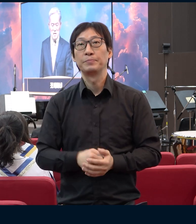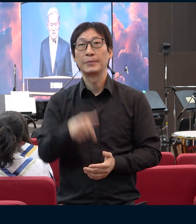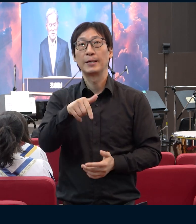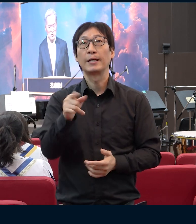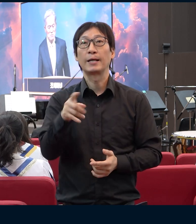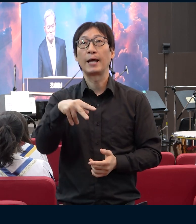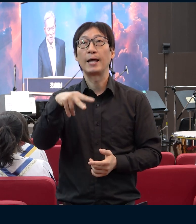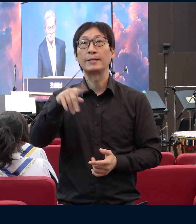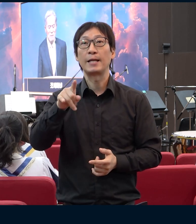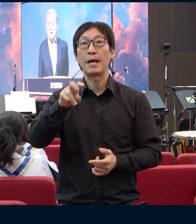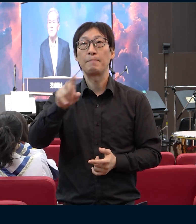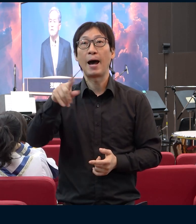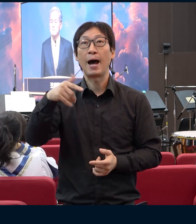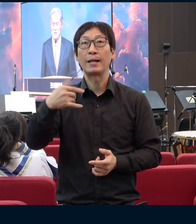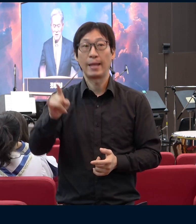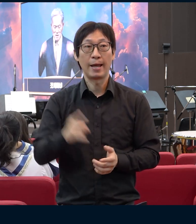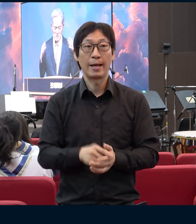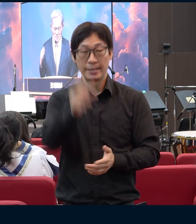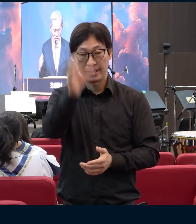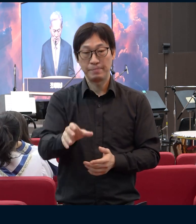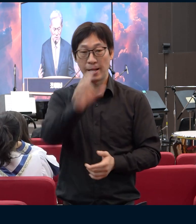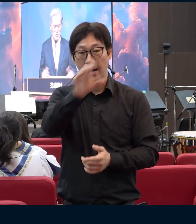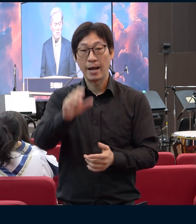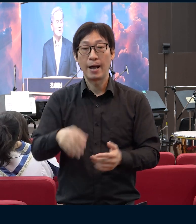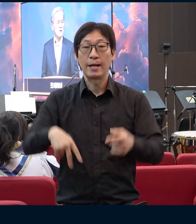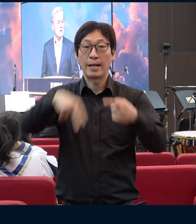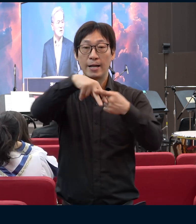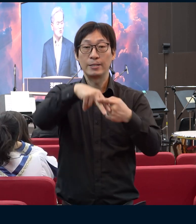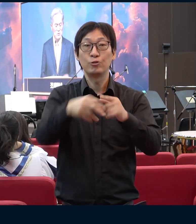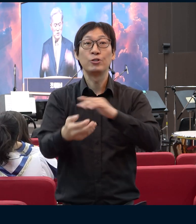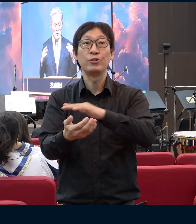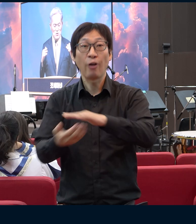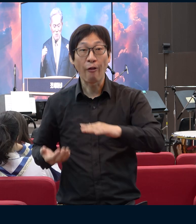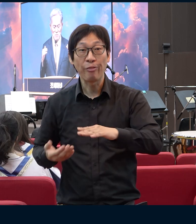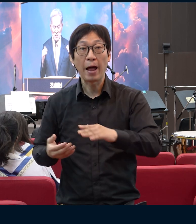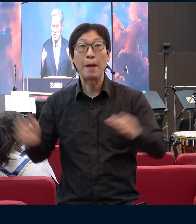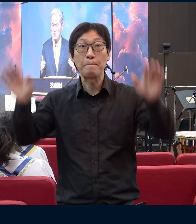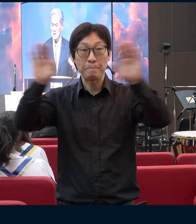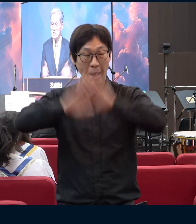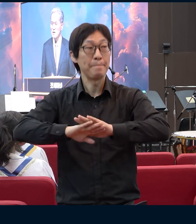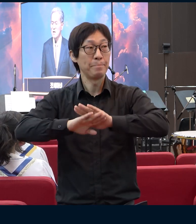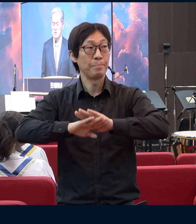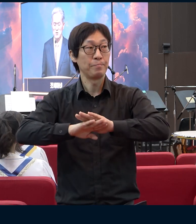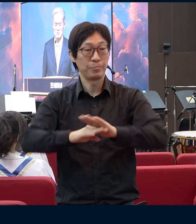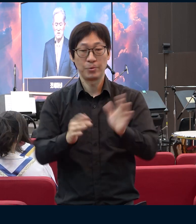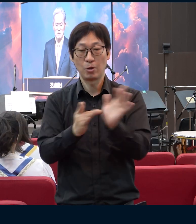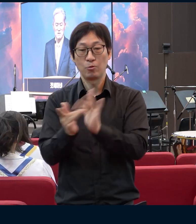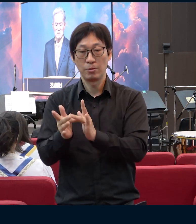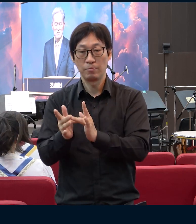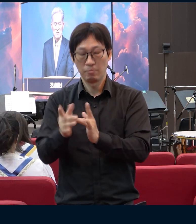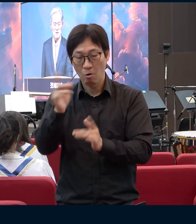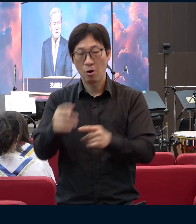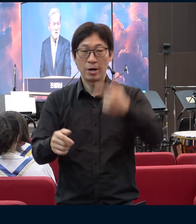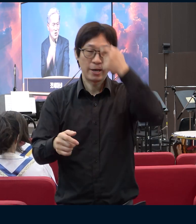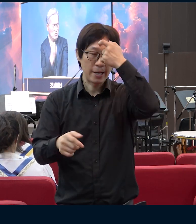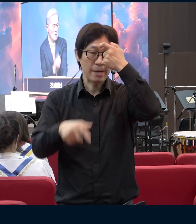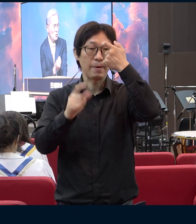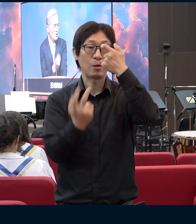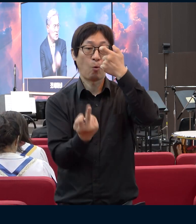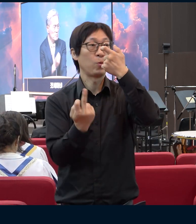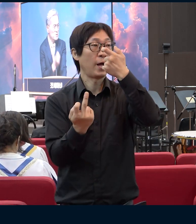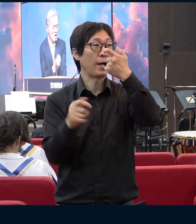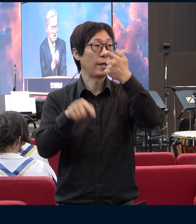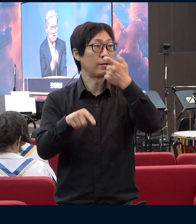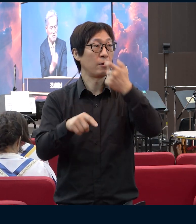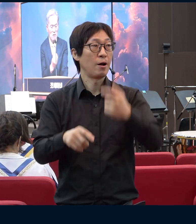십자가에 달리시기 전 마지막 밤에 겟세마네에서 주님은요, 정말 치열한 시간을 가지셨습니다. 그것은